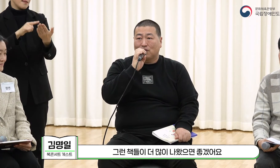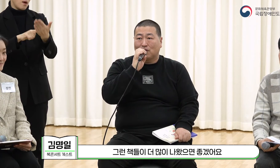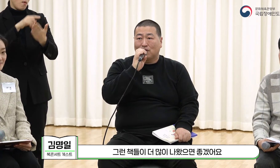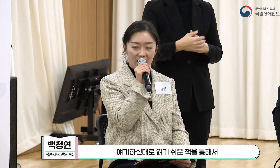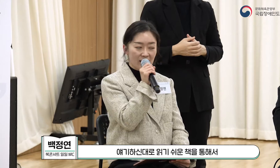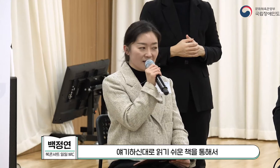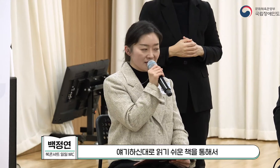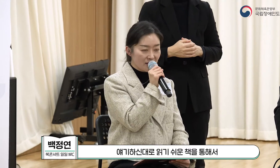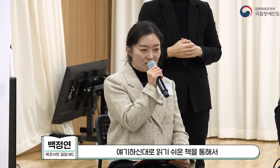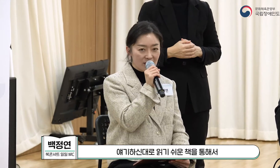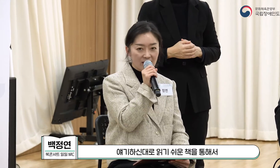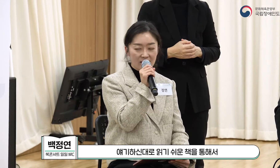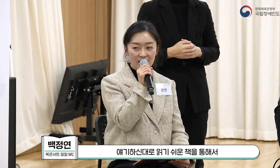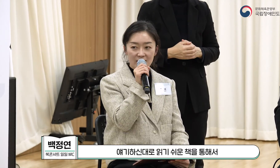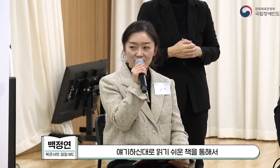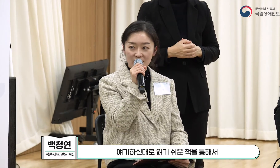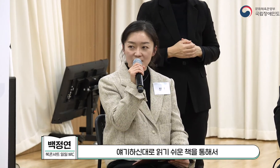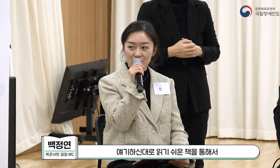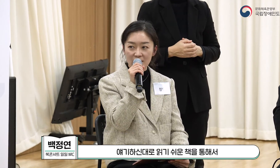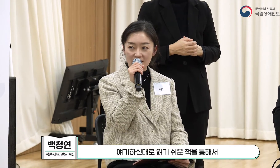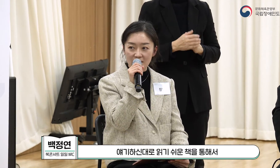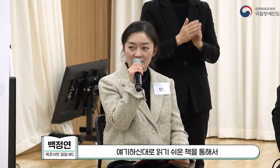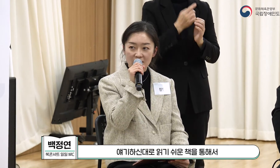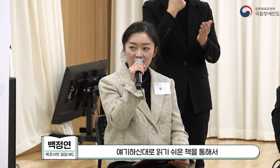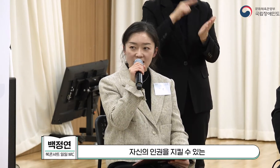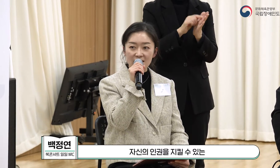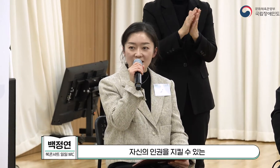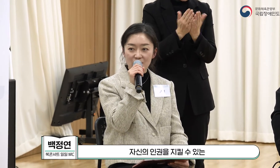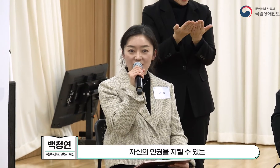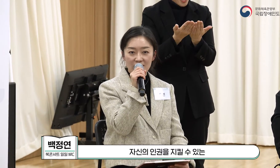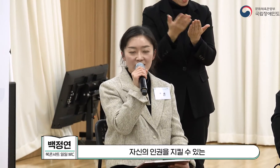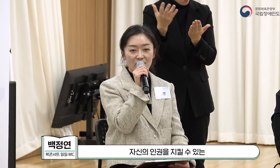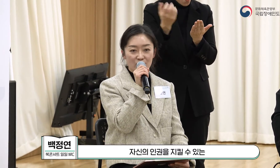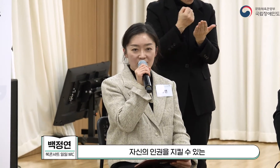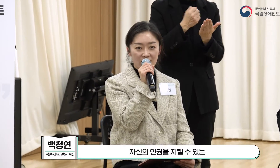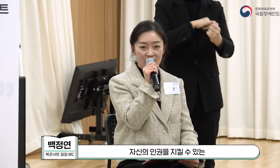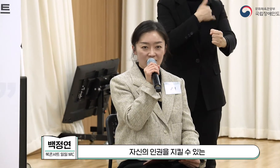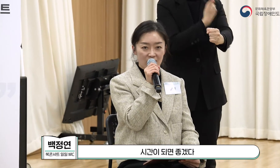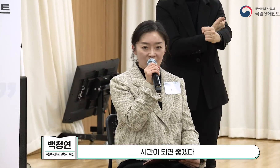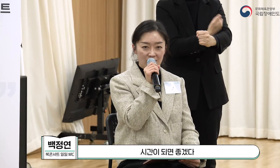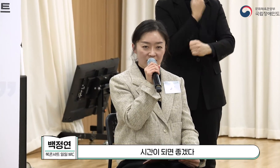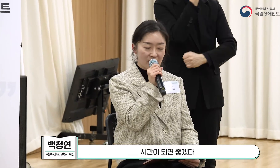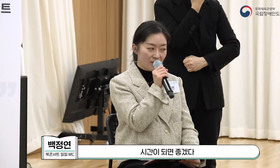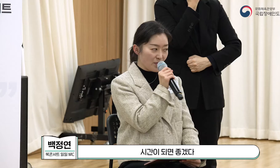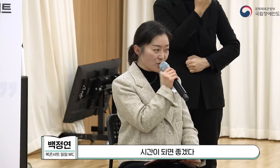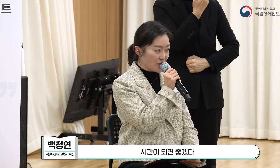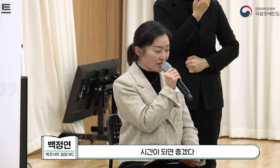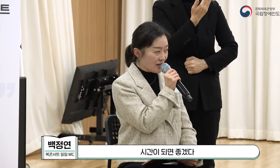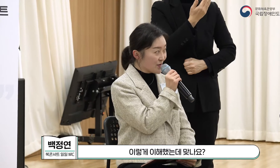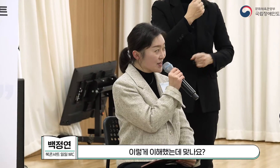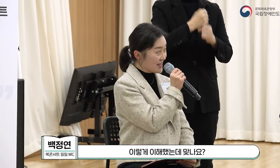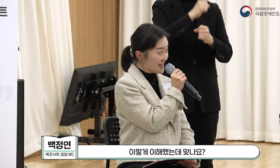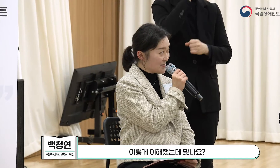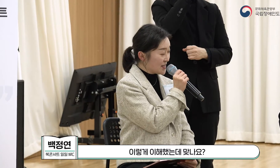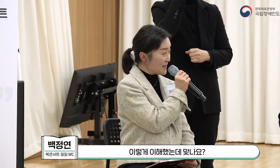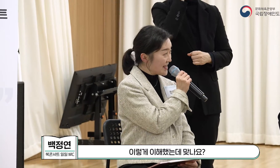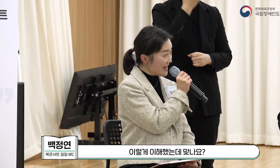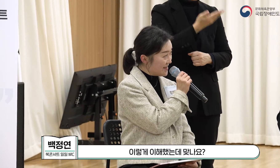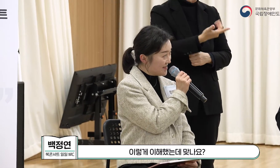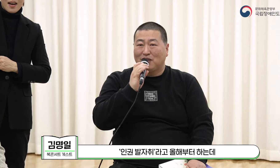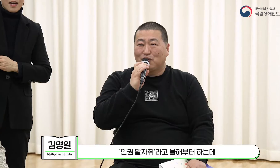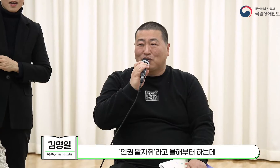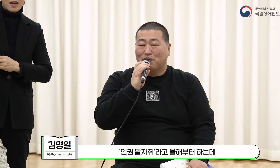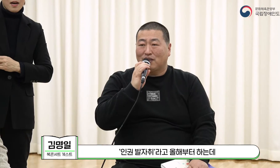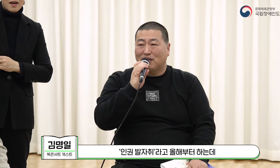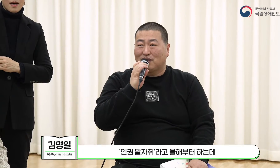나왔으면 좋겠어요. 얘기하신 대로 책 읽기 쉬운 책을 통해서 자신의 인권을 지킬 수 있는 시간이 되면 좋겠다, 이렇게 이해했습니다.